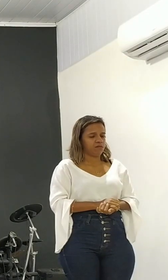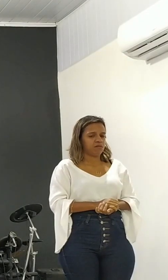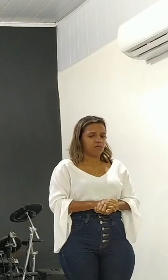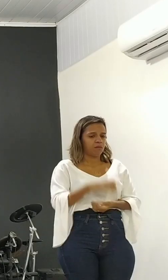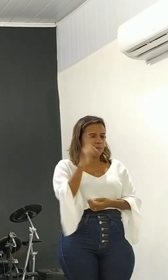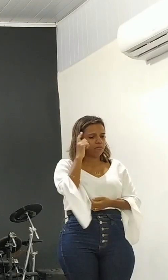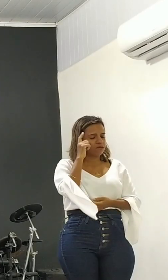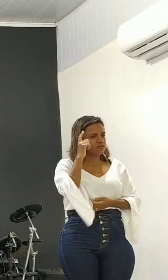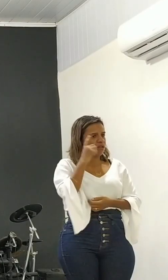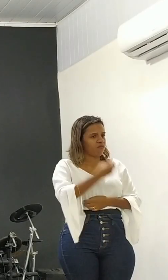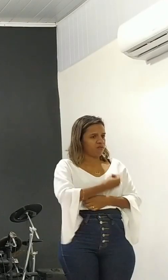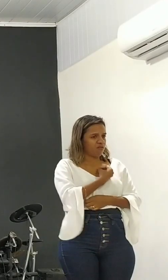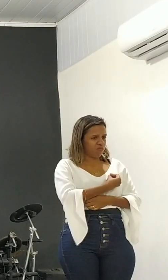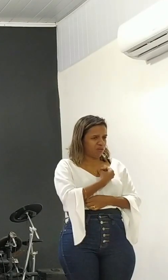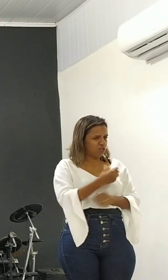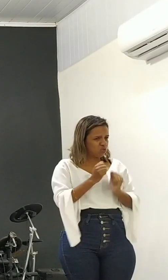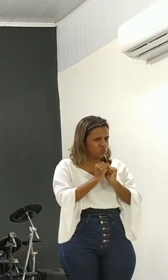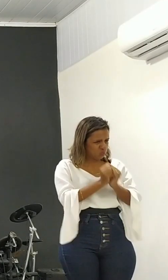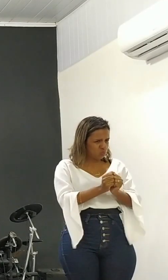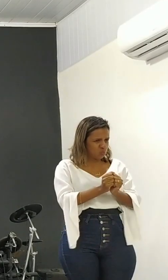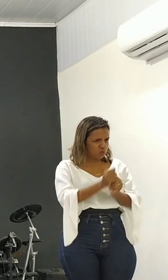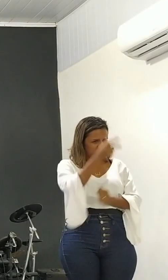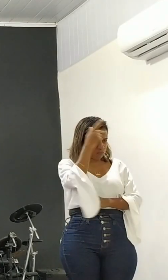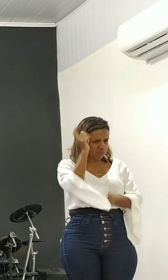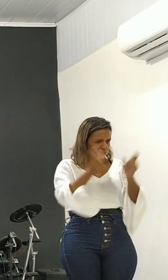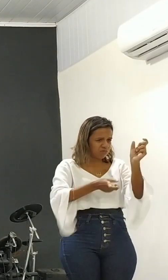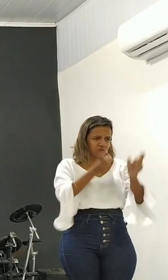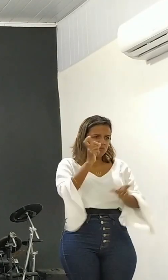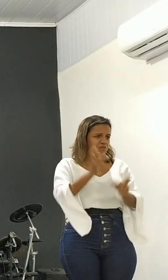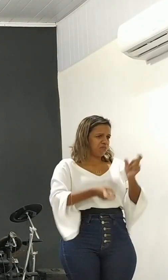Eu achava que viver no meio das pessoas não valia a pena.